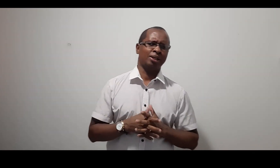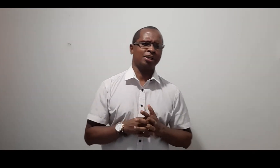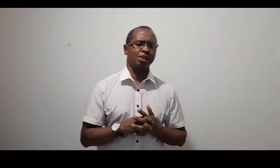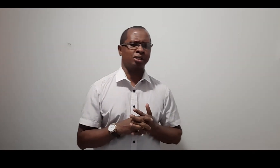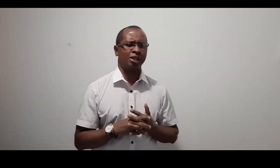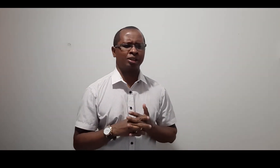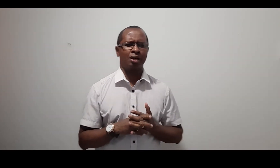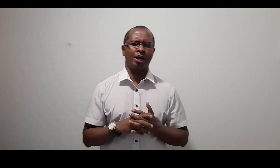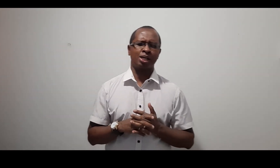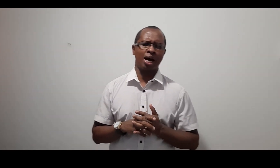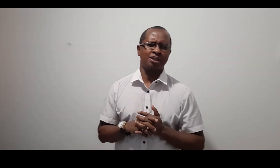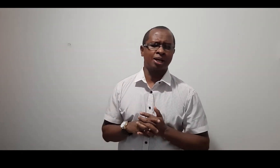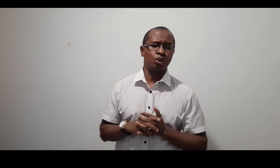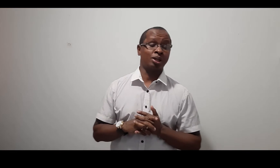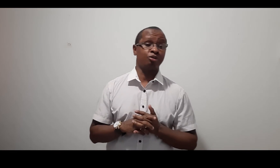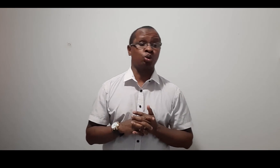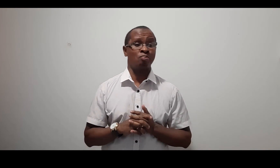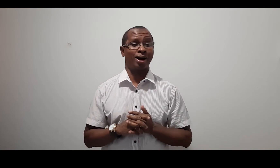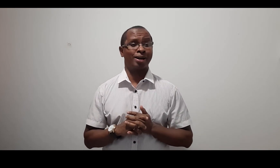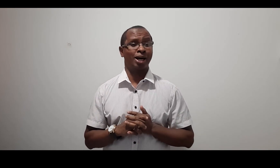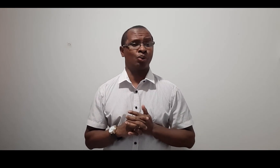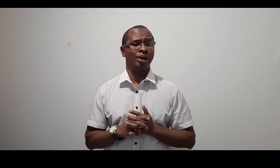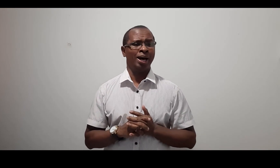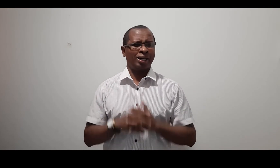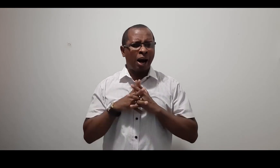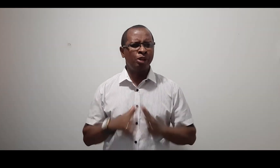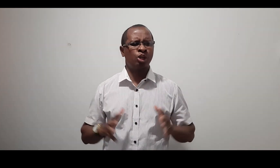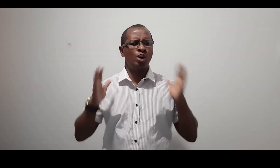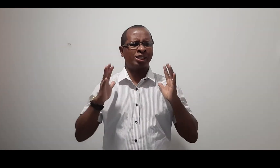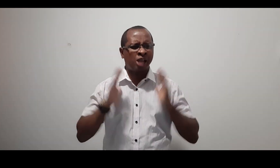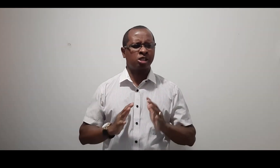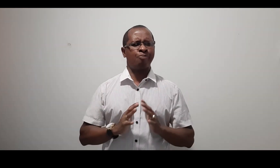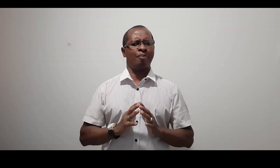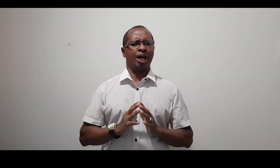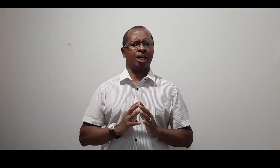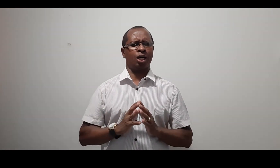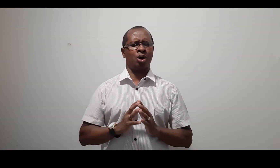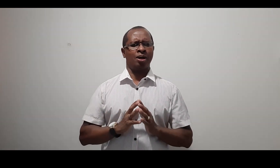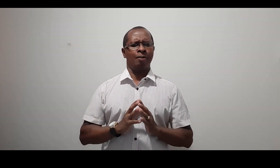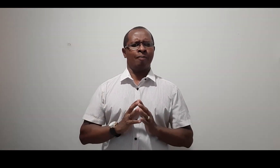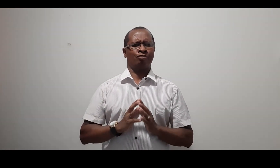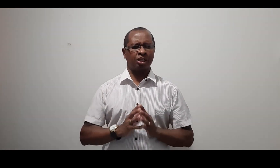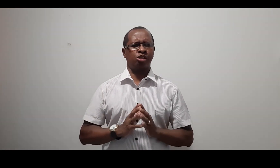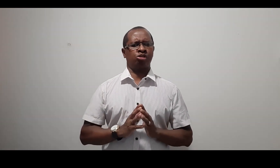indraindray zay sy de tena maresy lahatra anah loatra kanefa to marina ihany hoe raha misy ny olona sarotra mpifamelaina heloka de ny